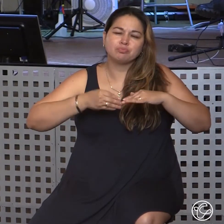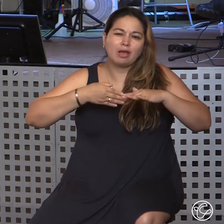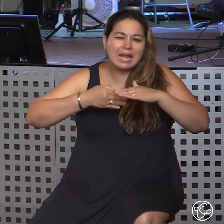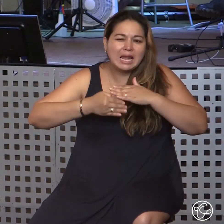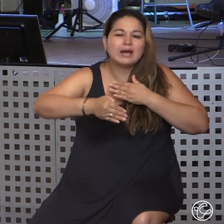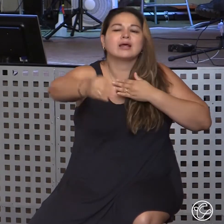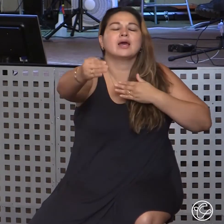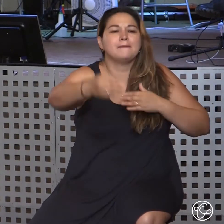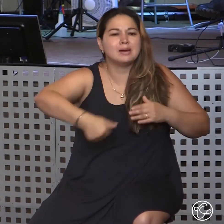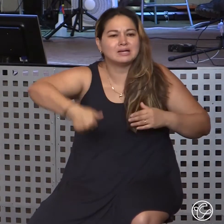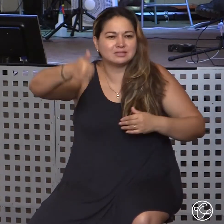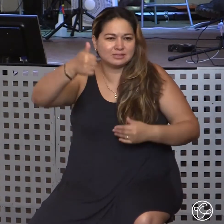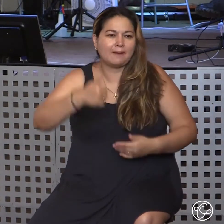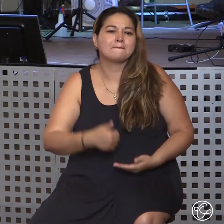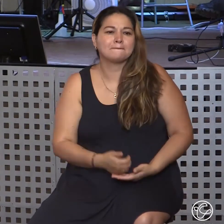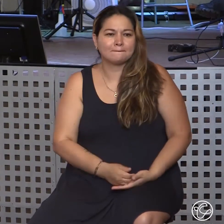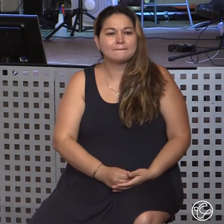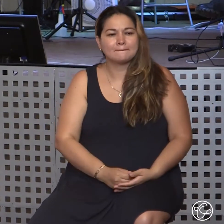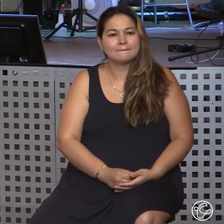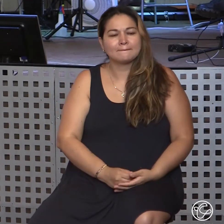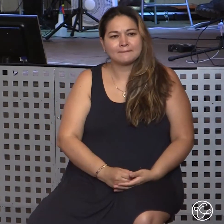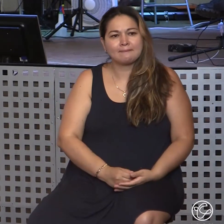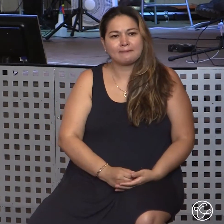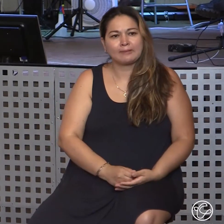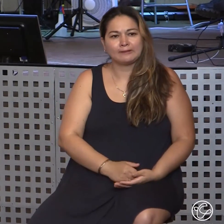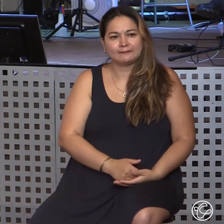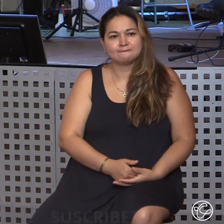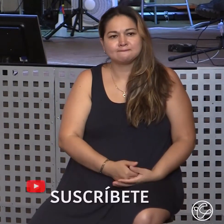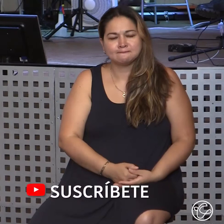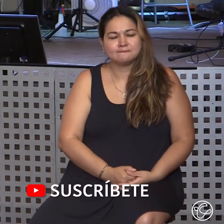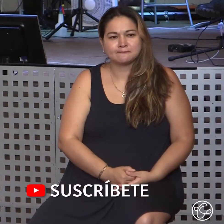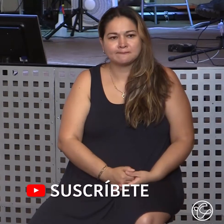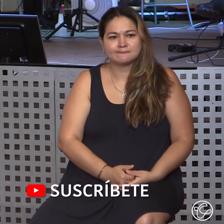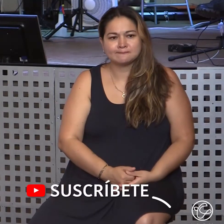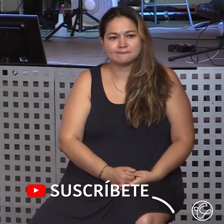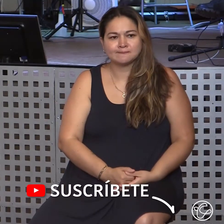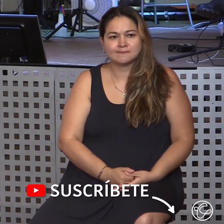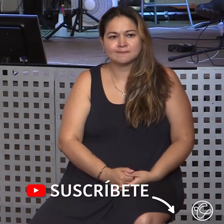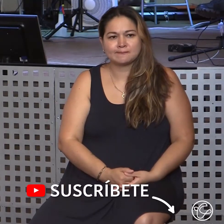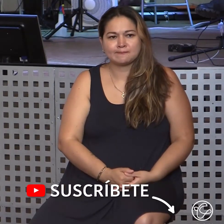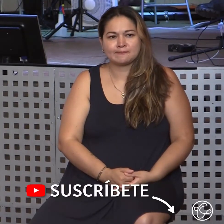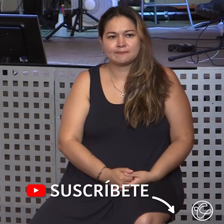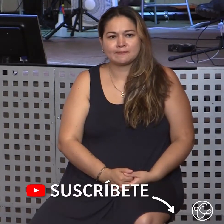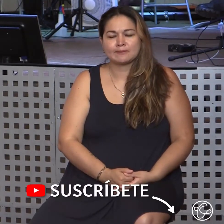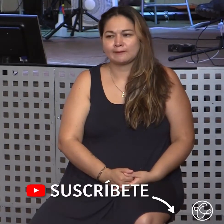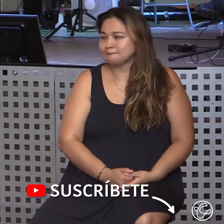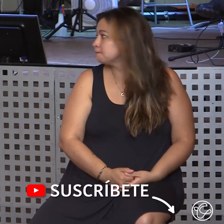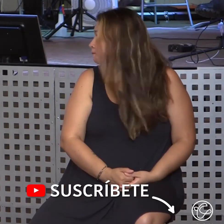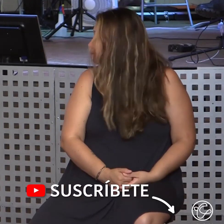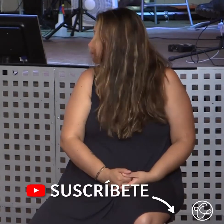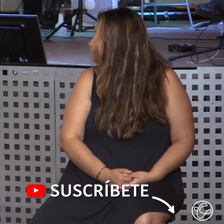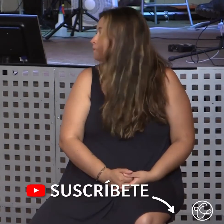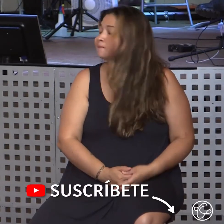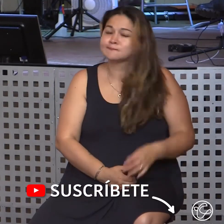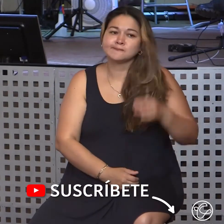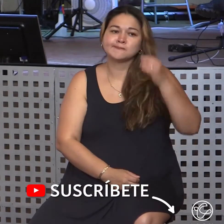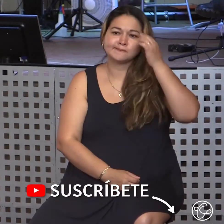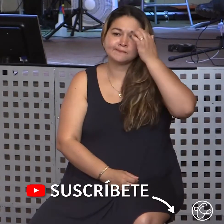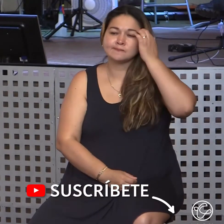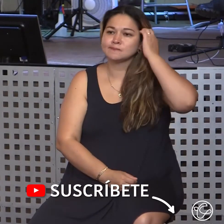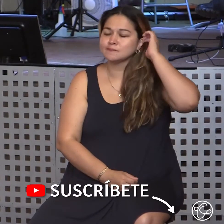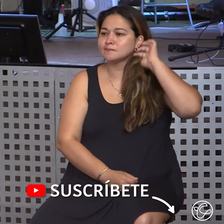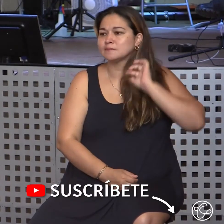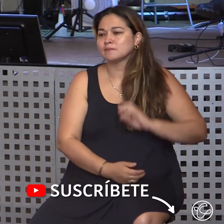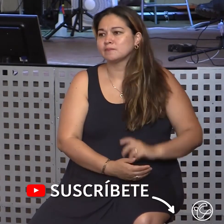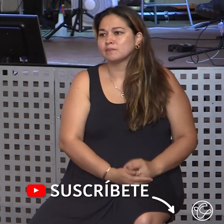pasado. No. El problema es que no ha habido gente para sostener en honra ese mover de Dios con nosotros.